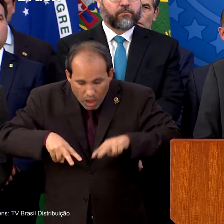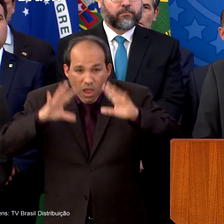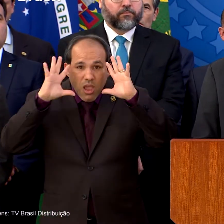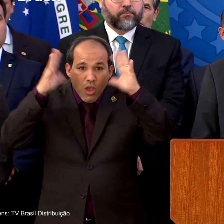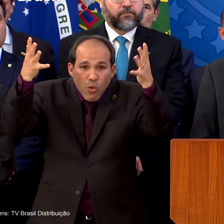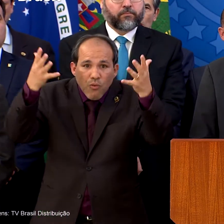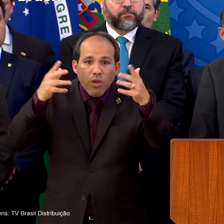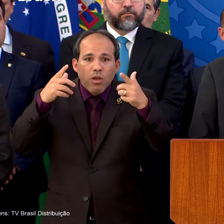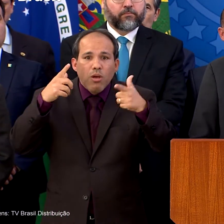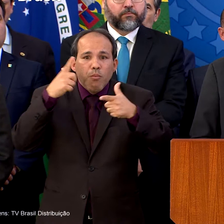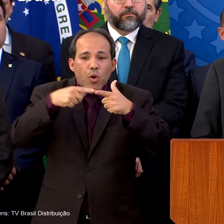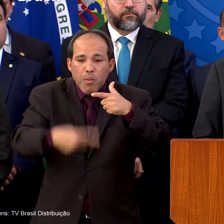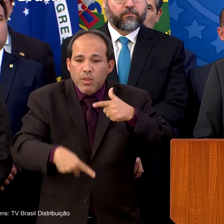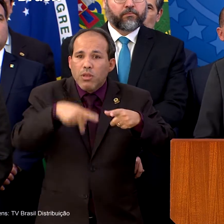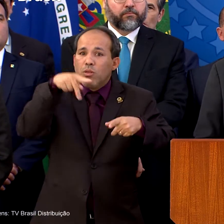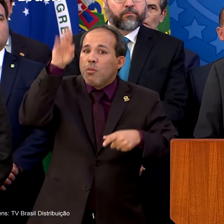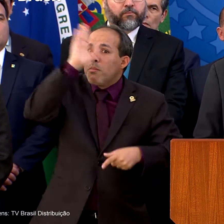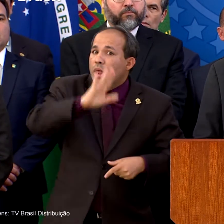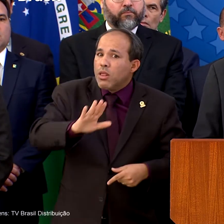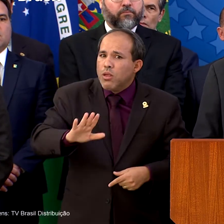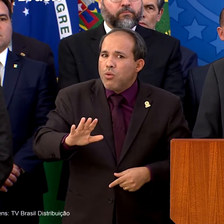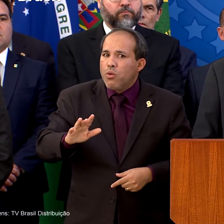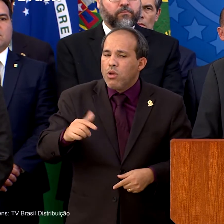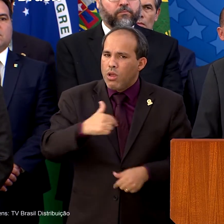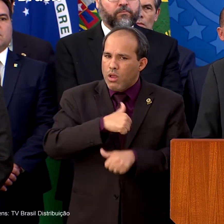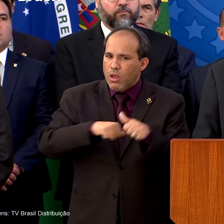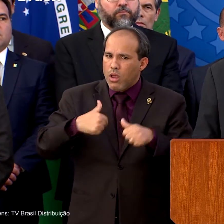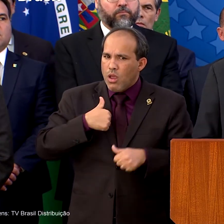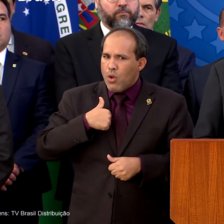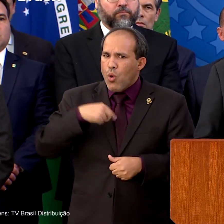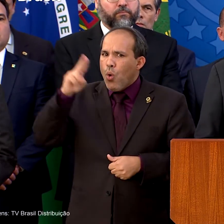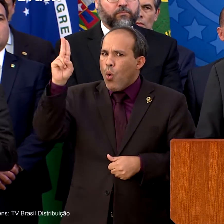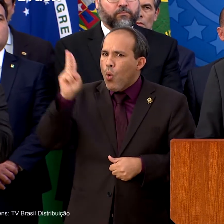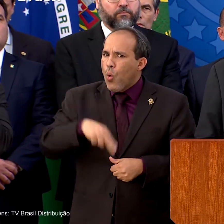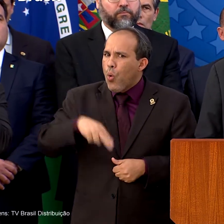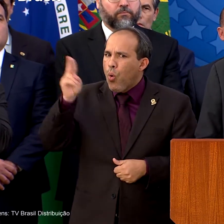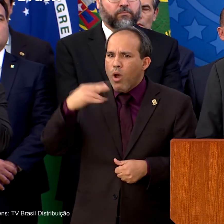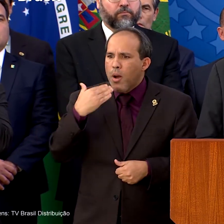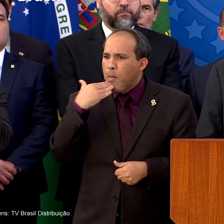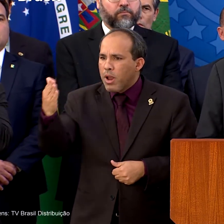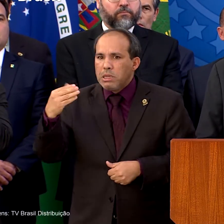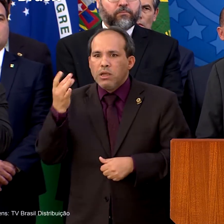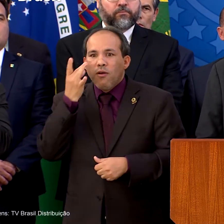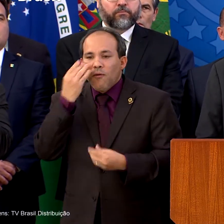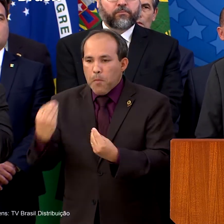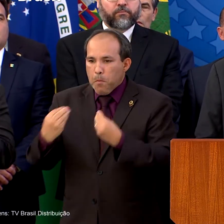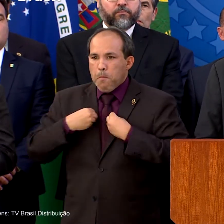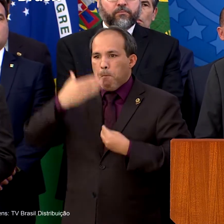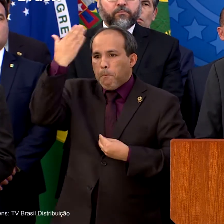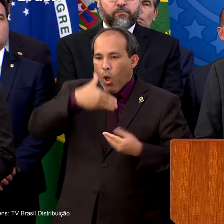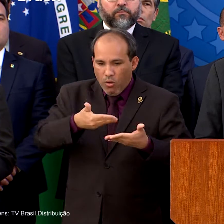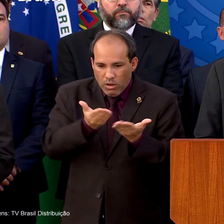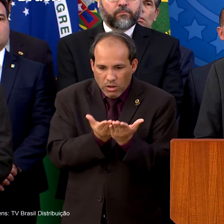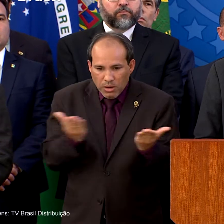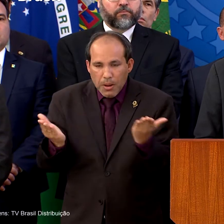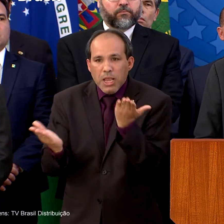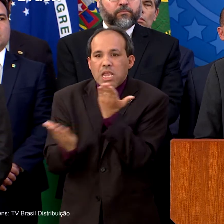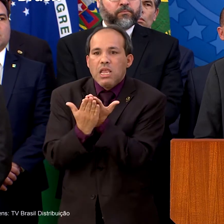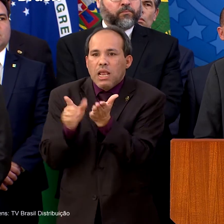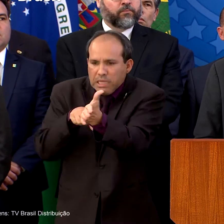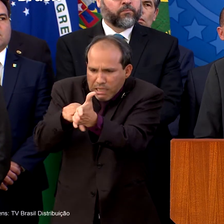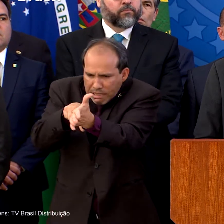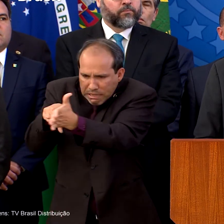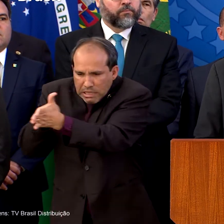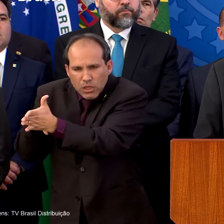eu nunca pedi para ele e o andamento de qualquer processo e até porque